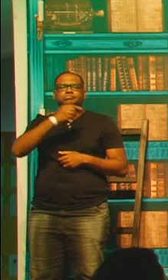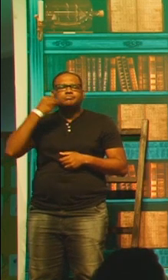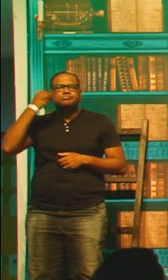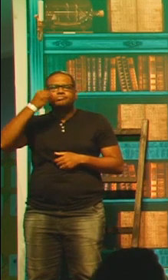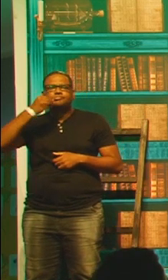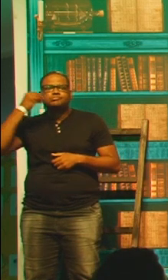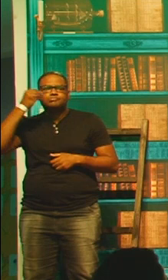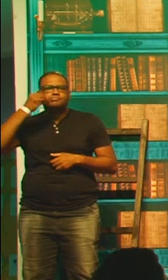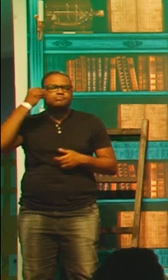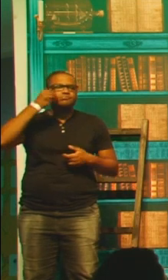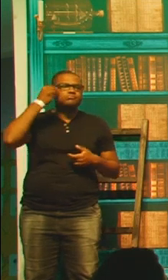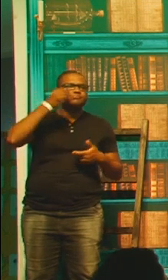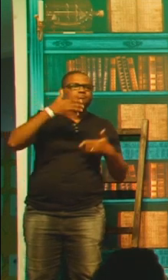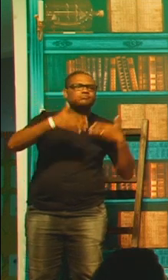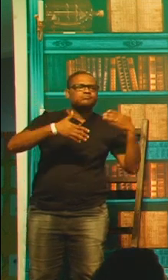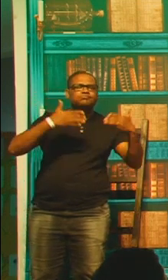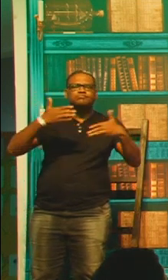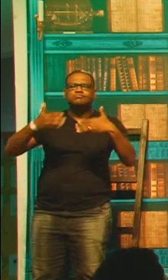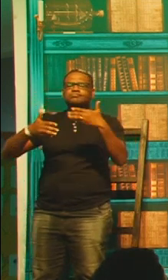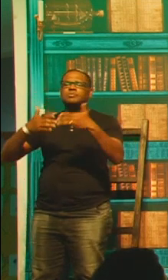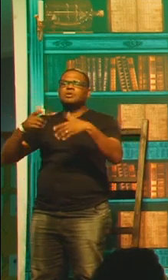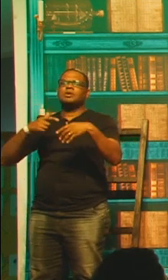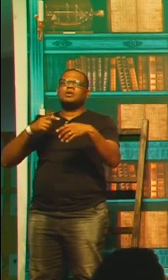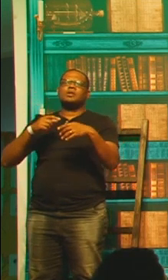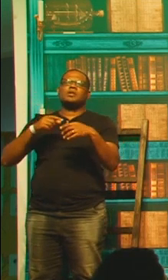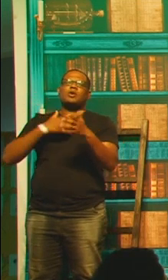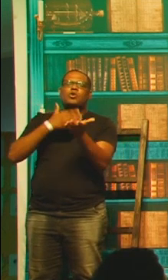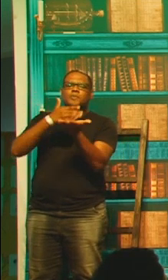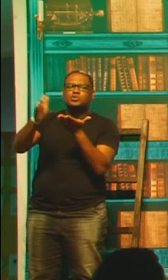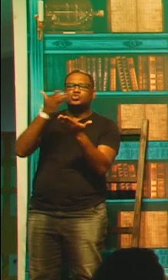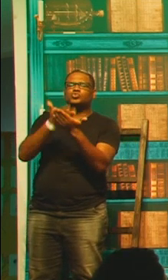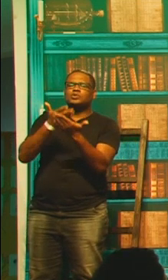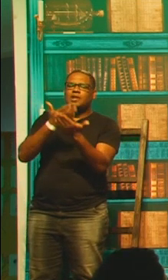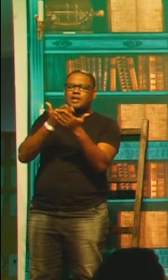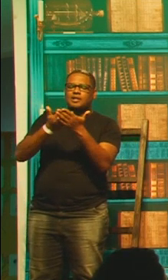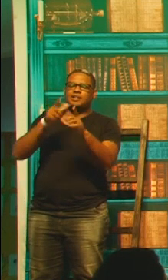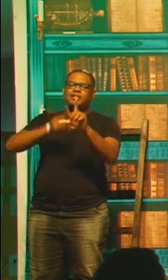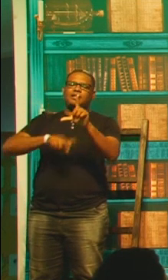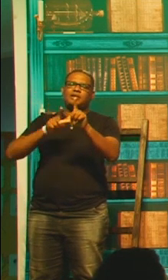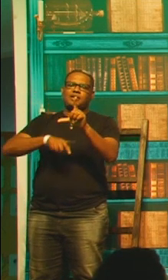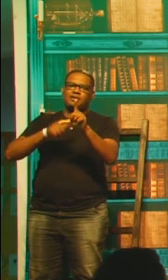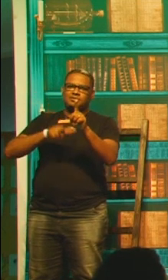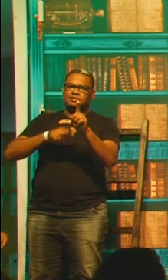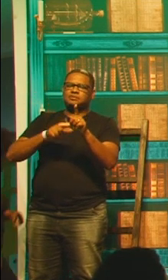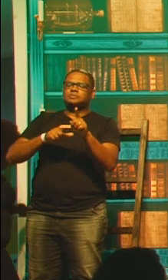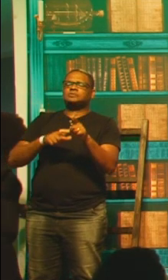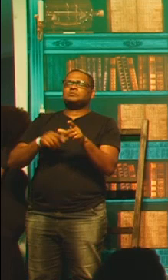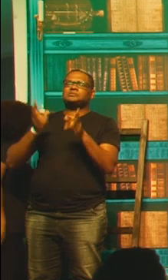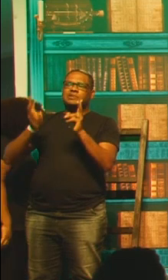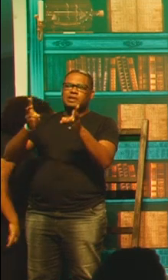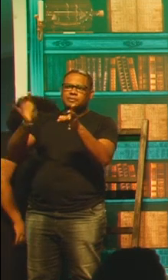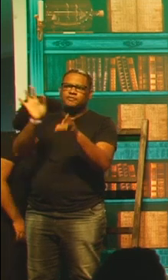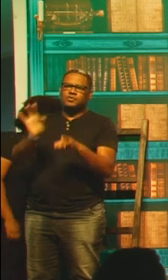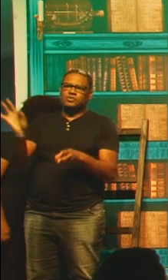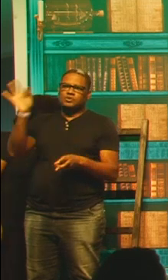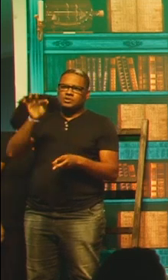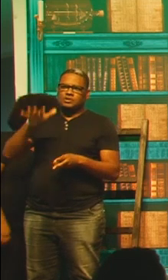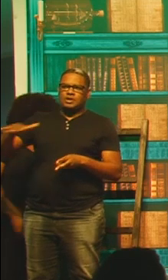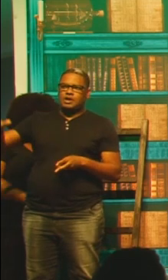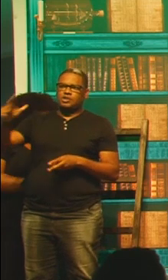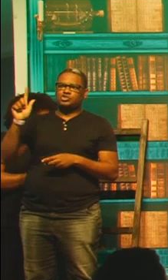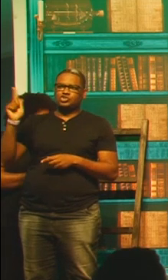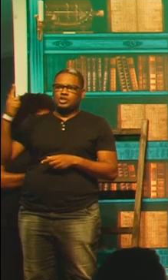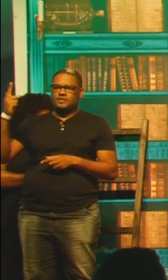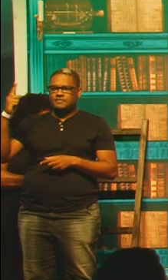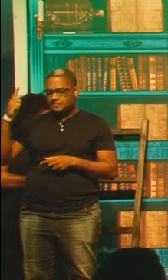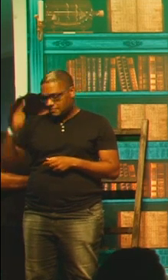experiência, vivência. Fui estudar, eu nunca estudei letras, né? Meu percurso na universidade foi na área de